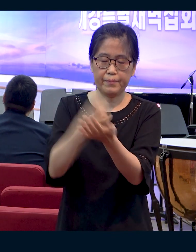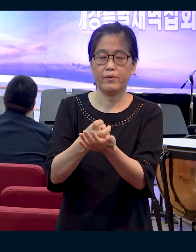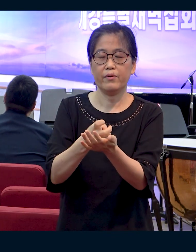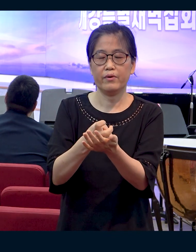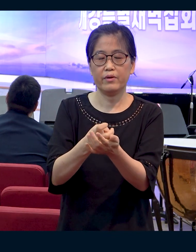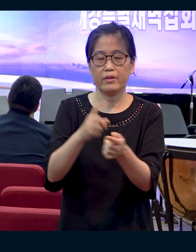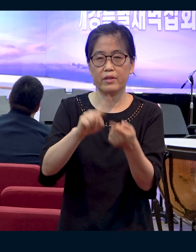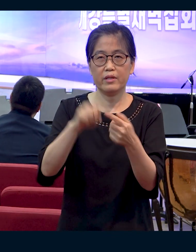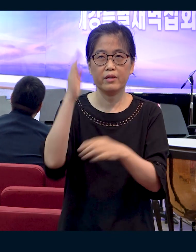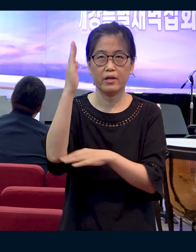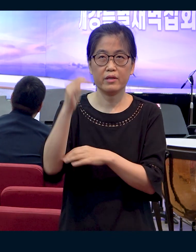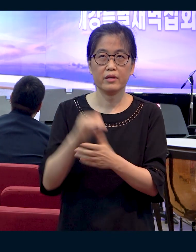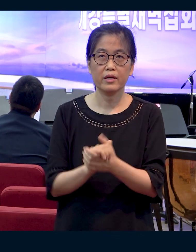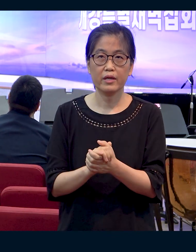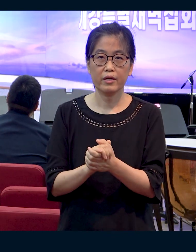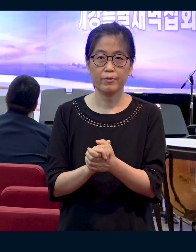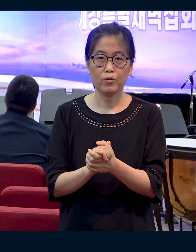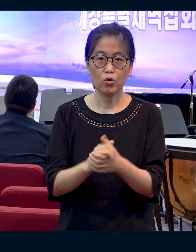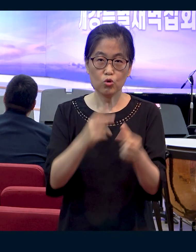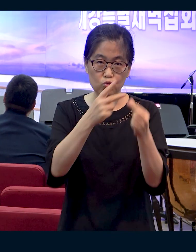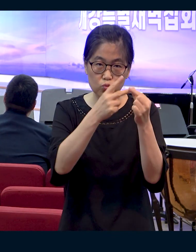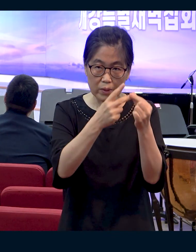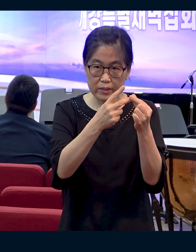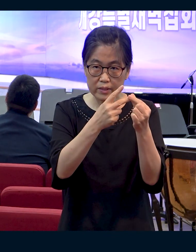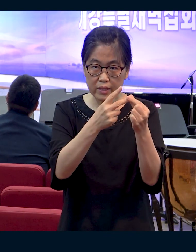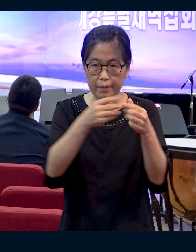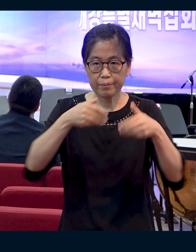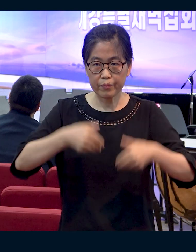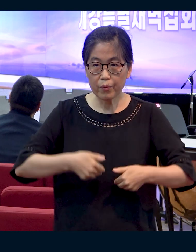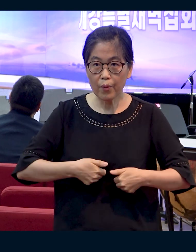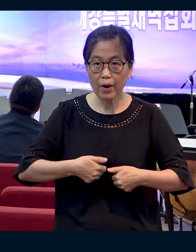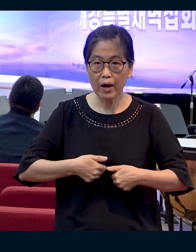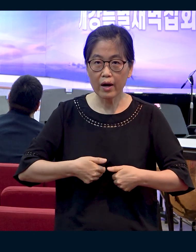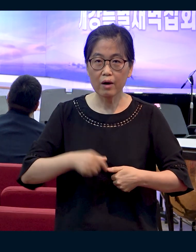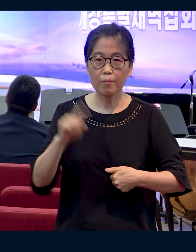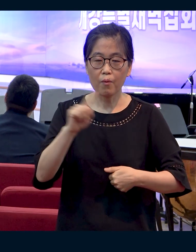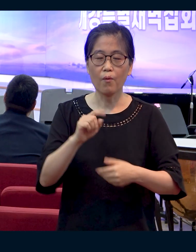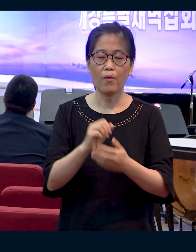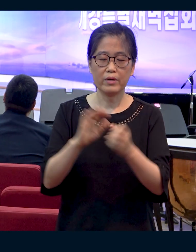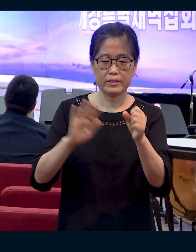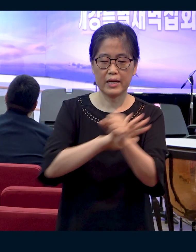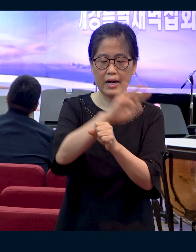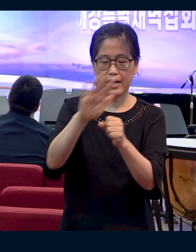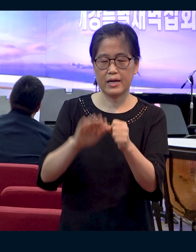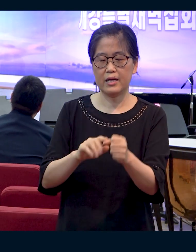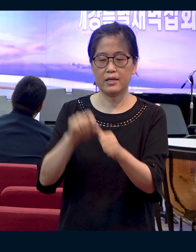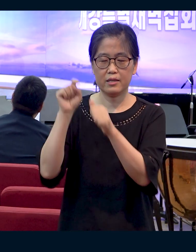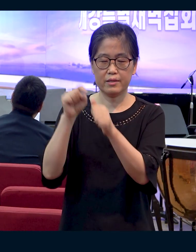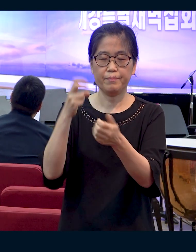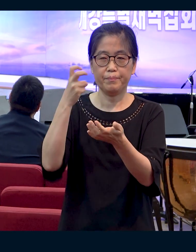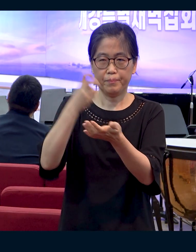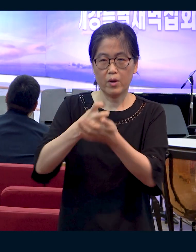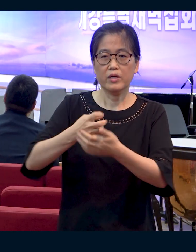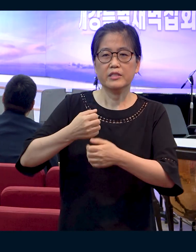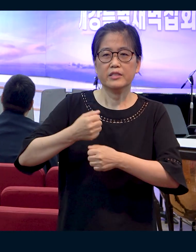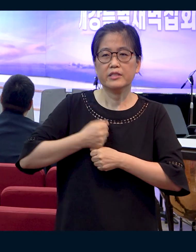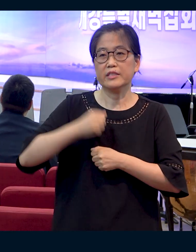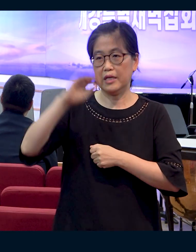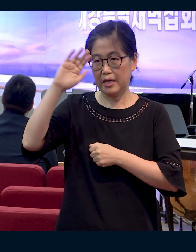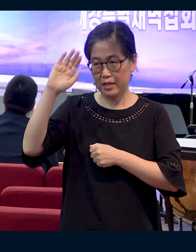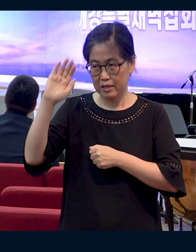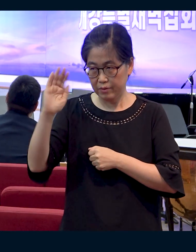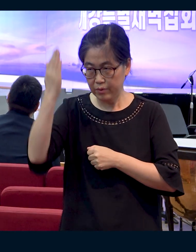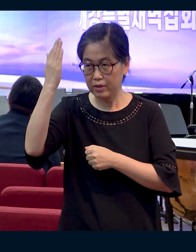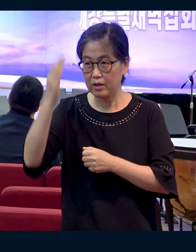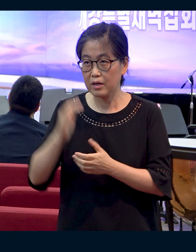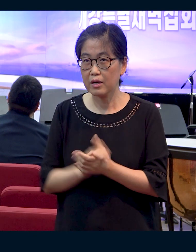공동체를 이루기 위한 또 하나의 중요한 요소는 바로 뭐냐? 사랑의 계명이에요. 이 계명이 지켜져야, 이